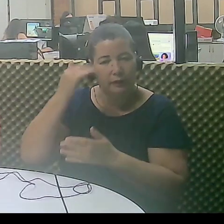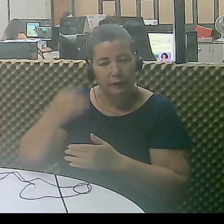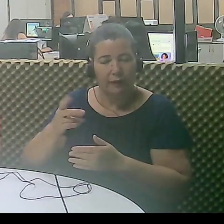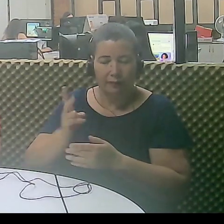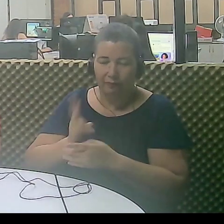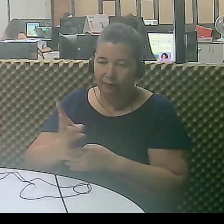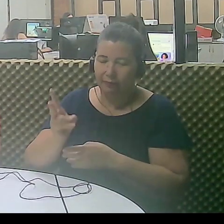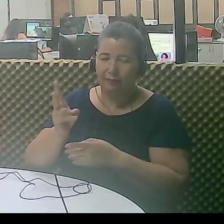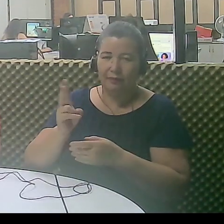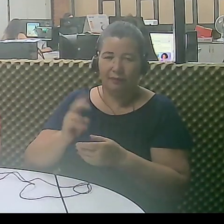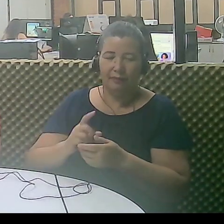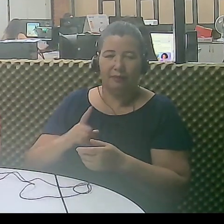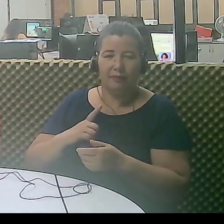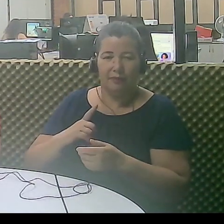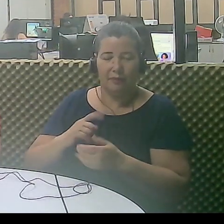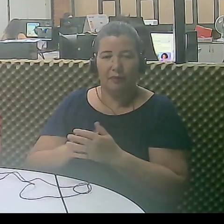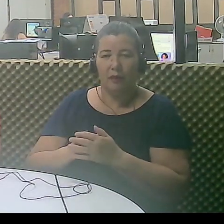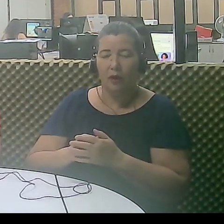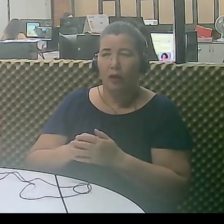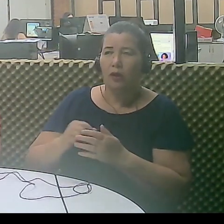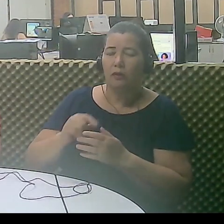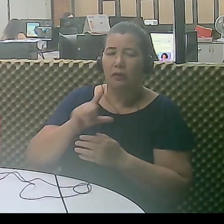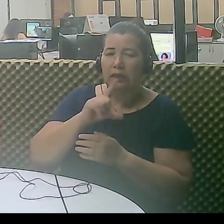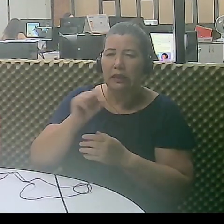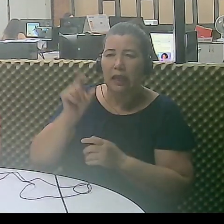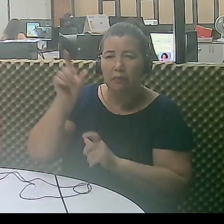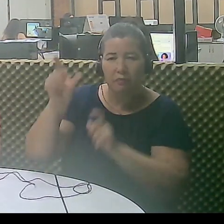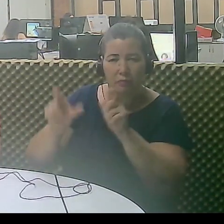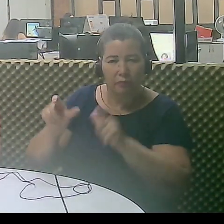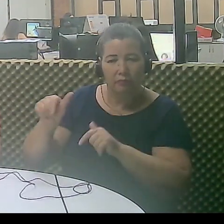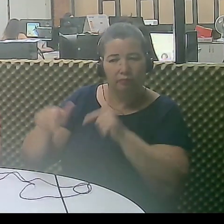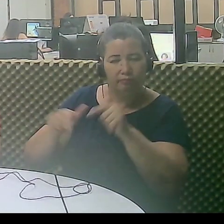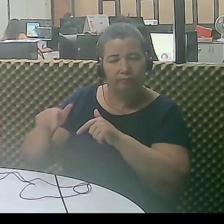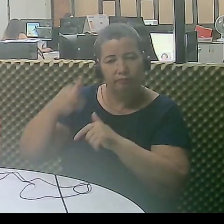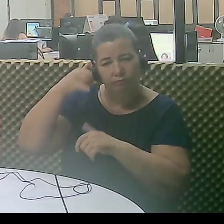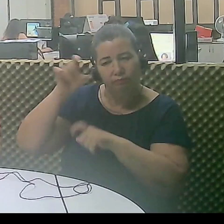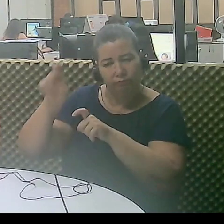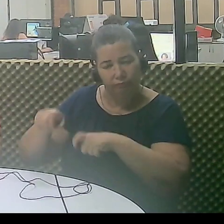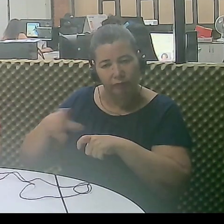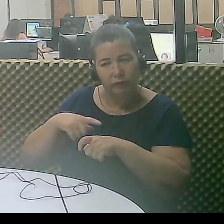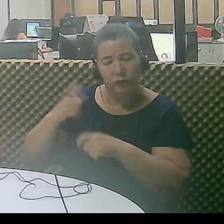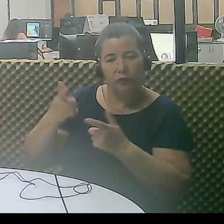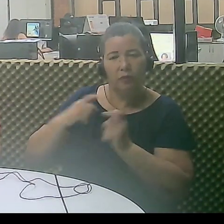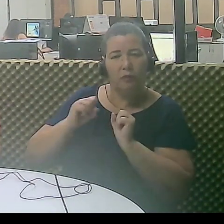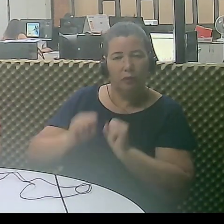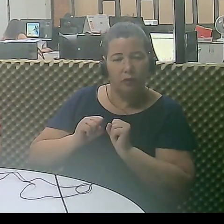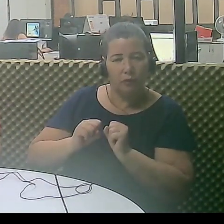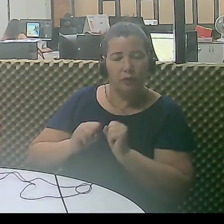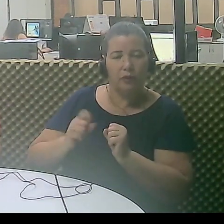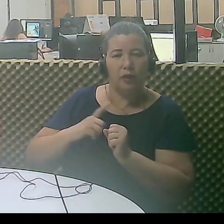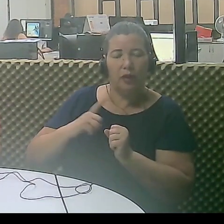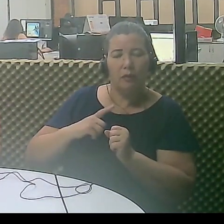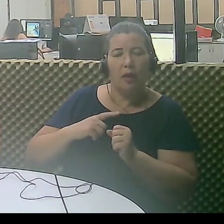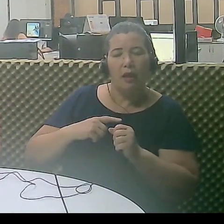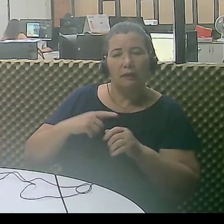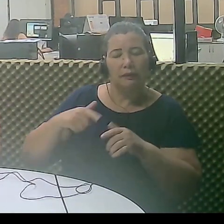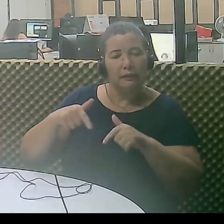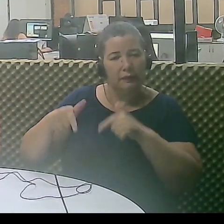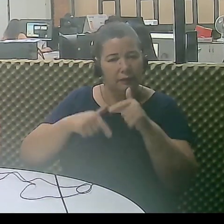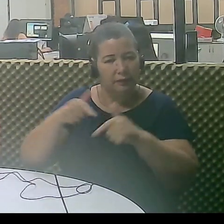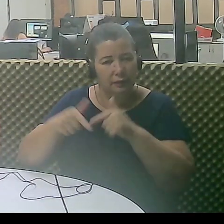ficar. Ao todo, 100 produtores rurais serão selecionados para obterem os benefícios nas áreas de